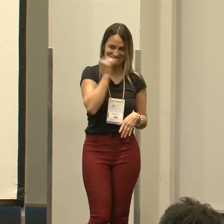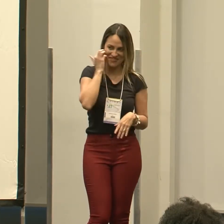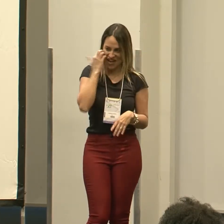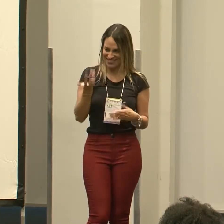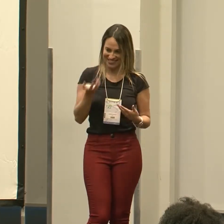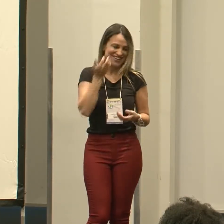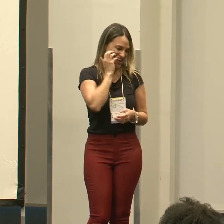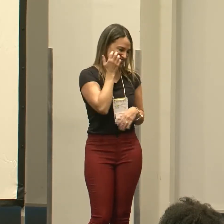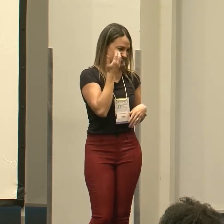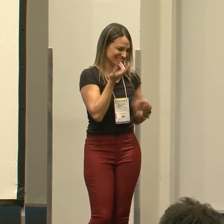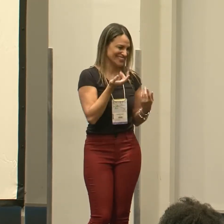rosa.